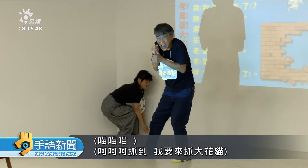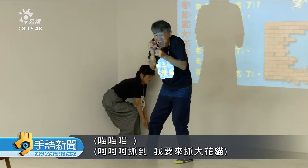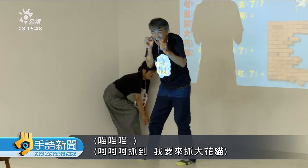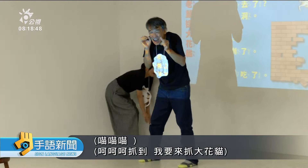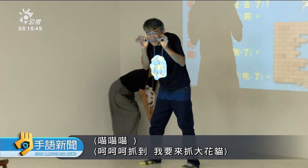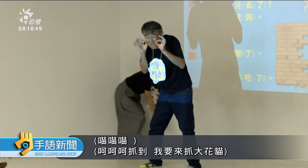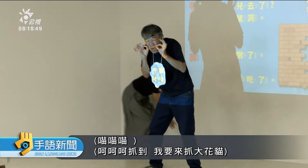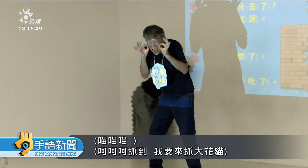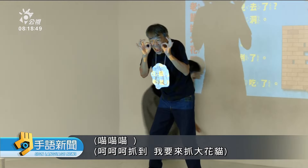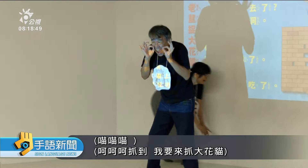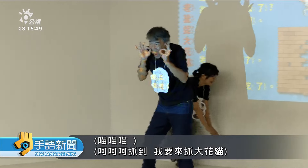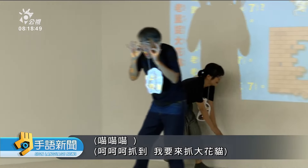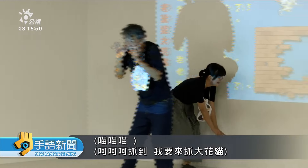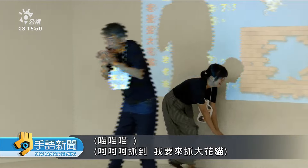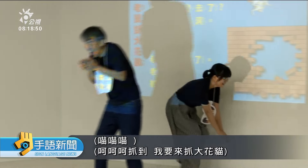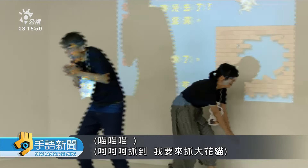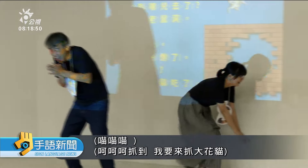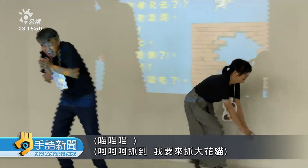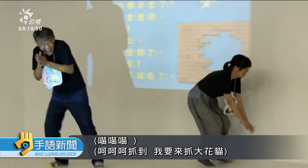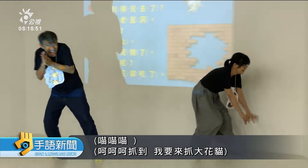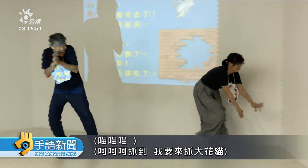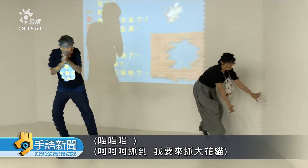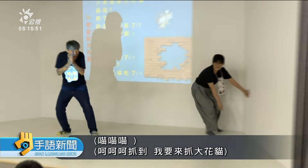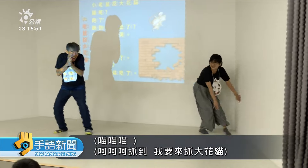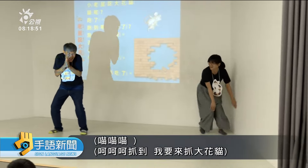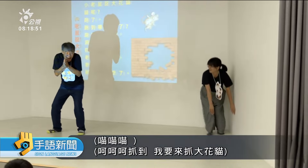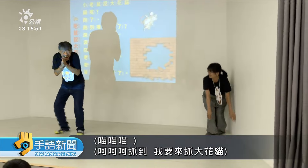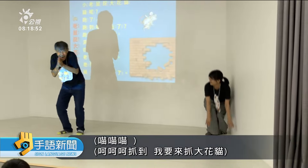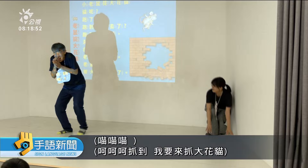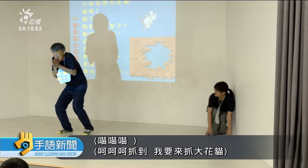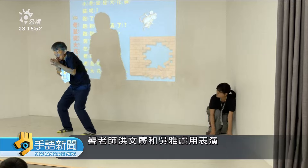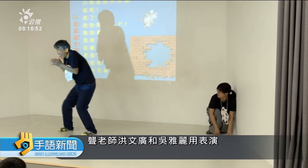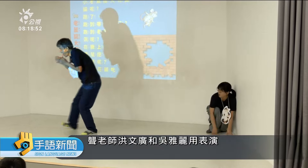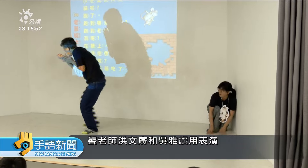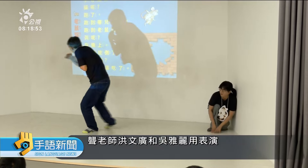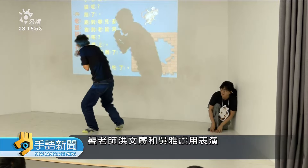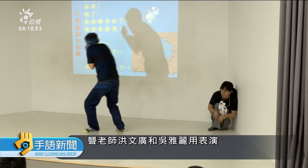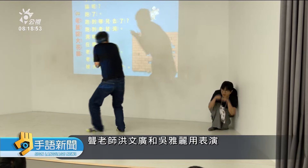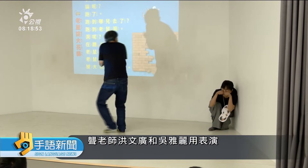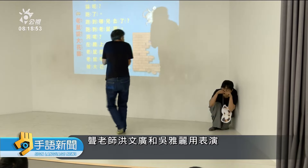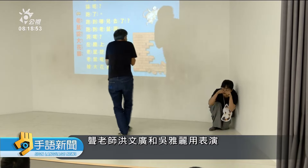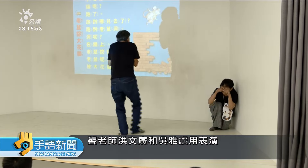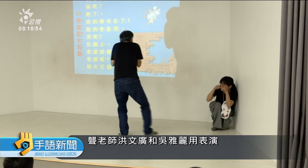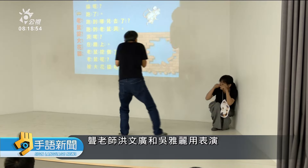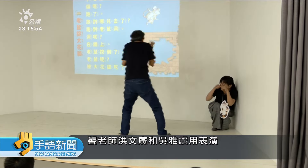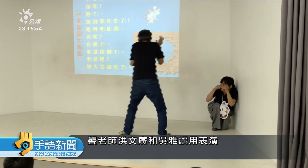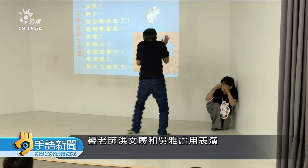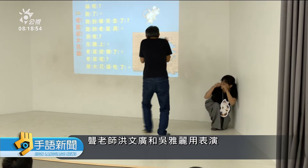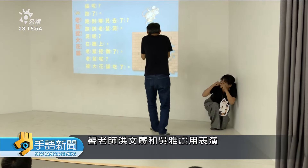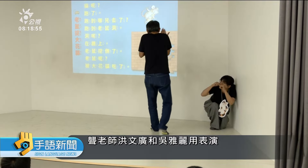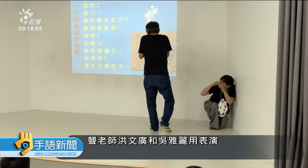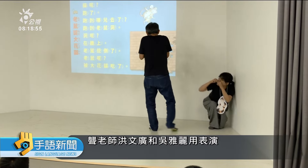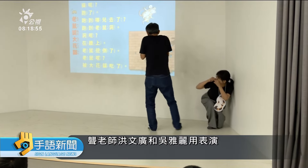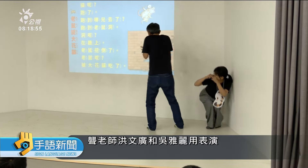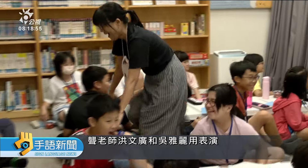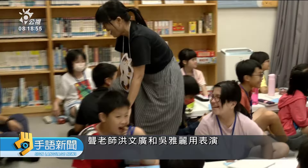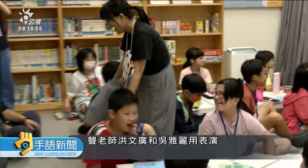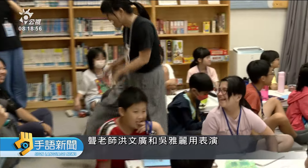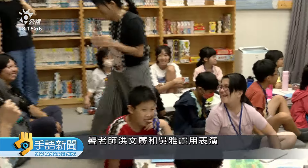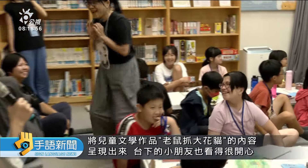嘿嘿嘿，抓到了，我要来抓大花猫。 龙老师洪文广和吴雅丽用表演将儿童文学